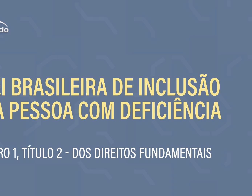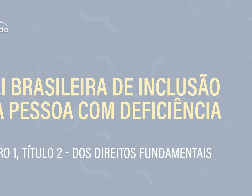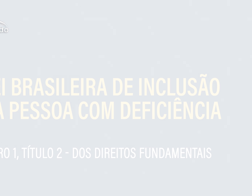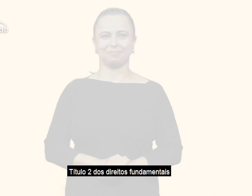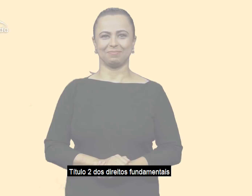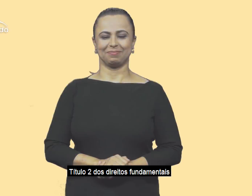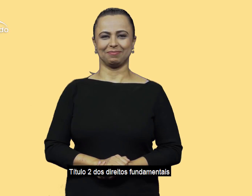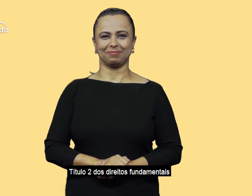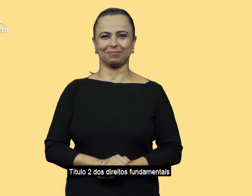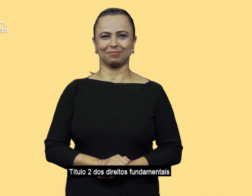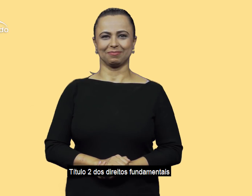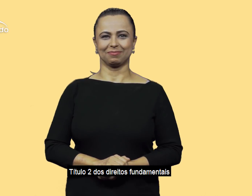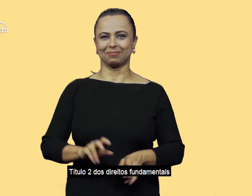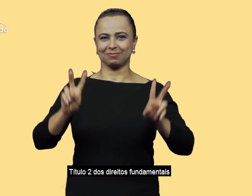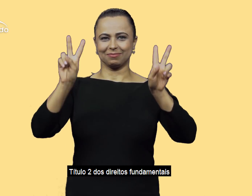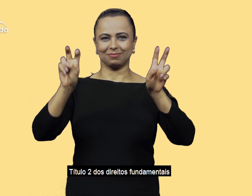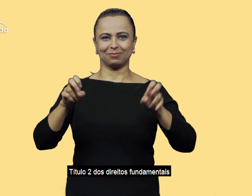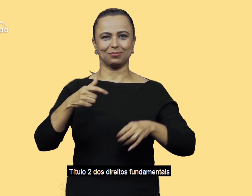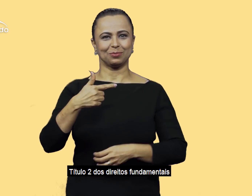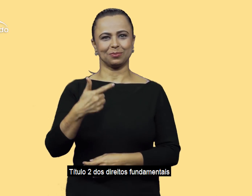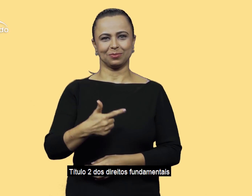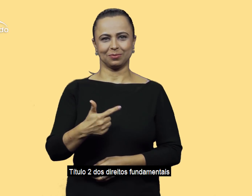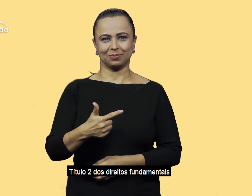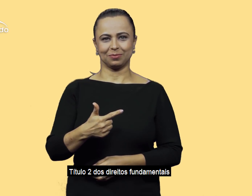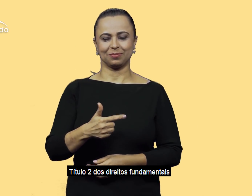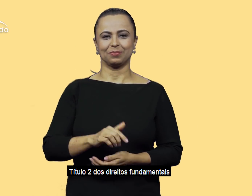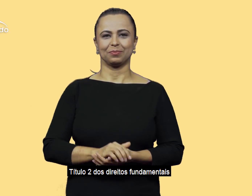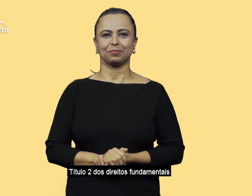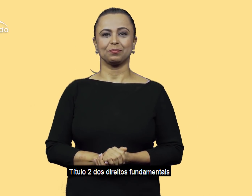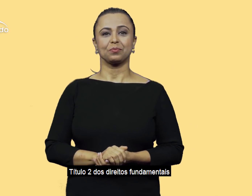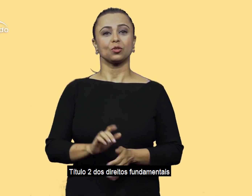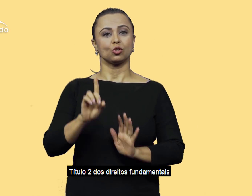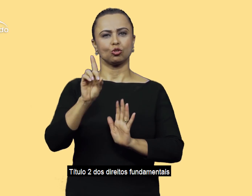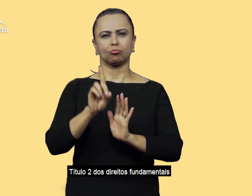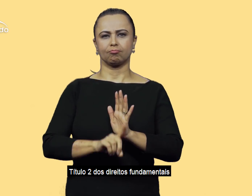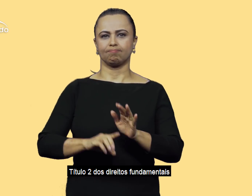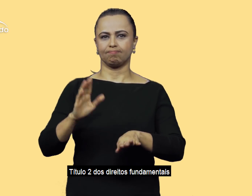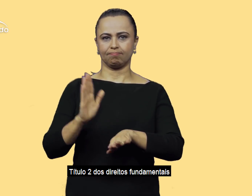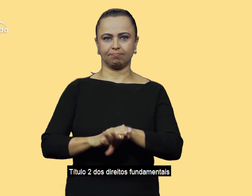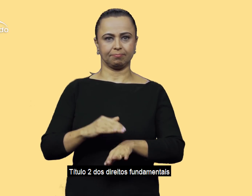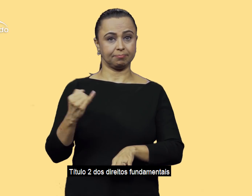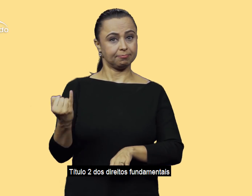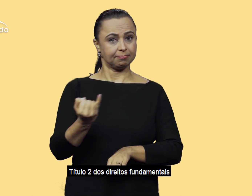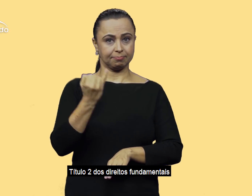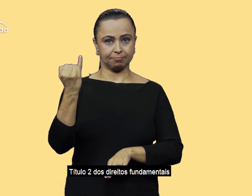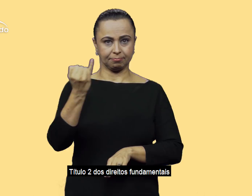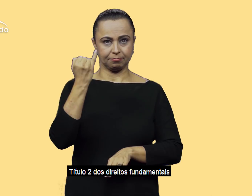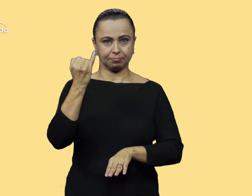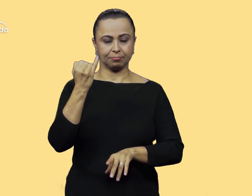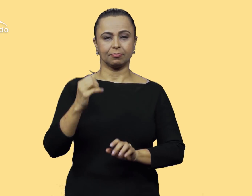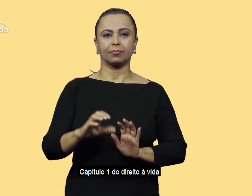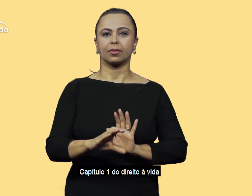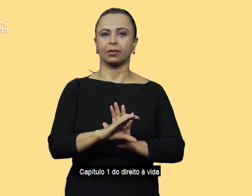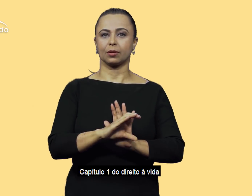o título 2 dos direitos fundamentais o capítulo 11